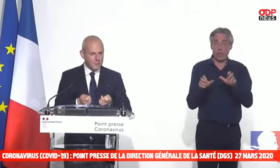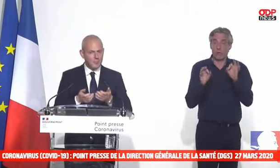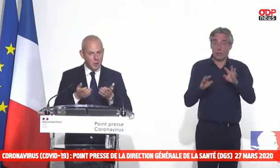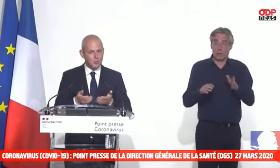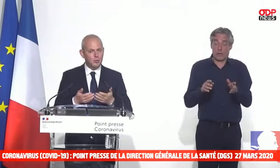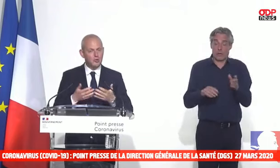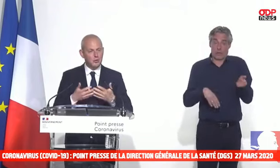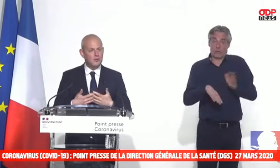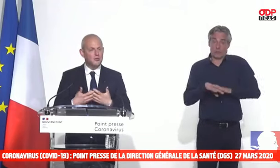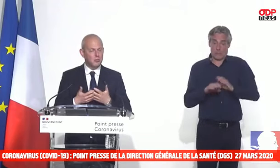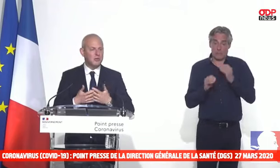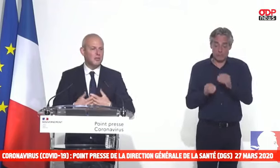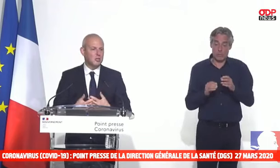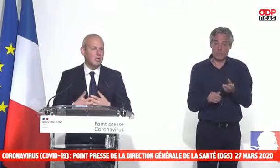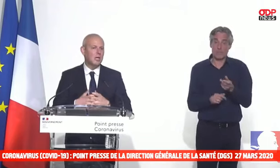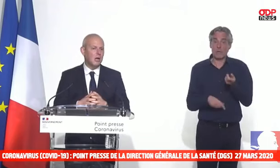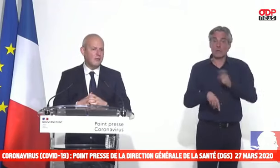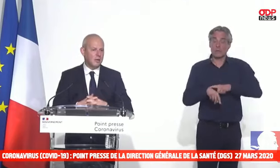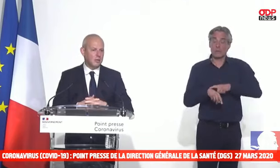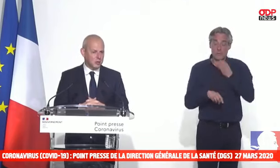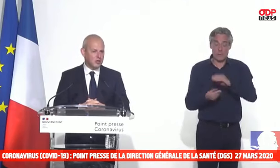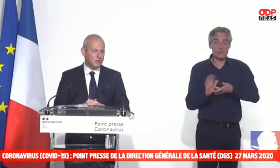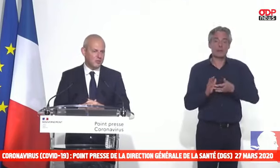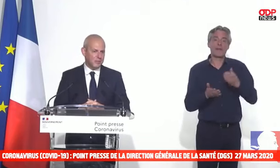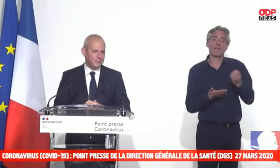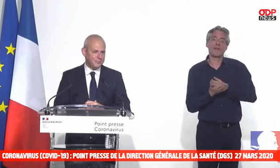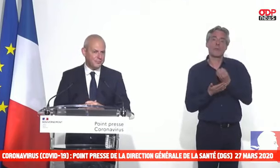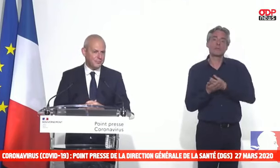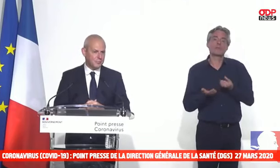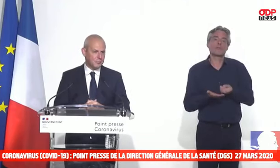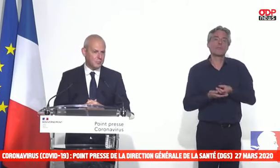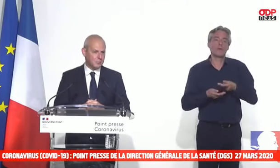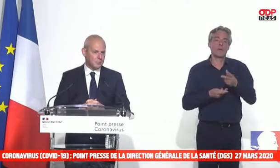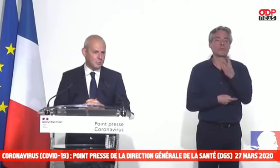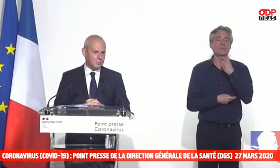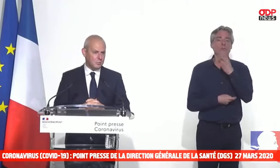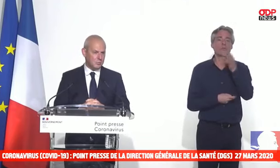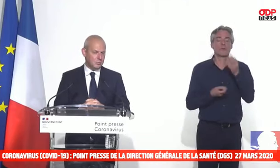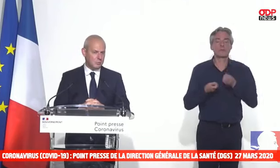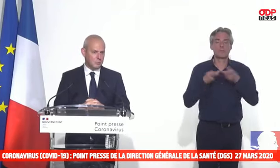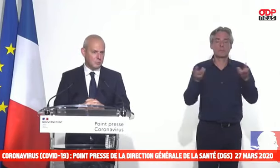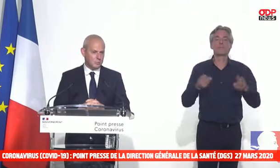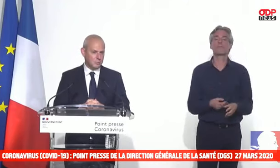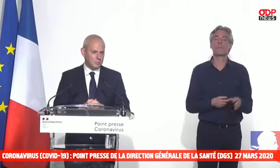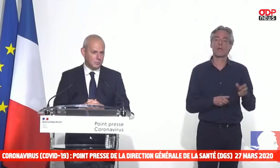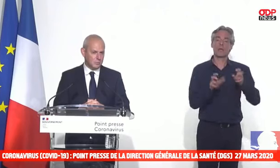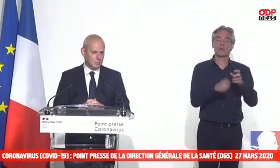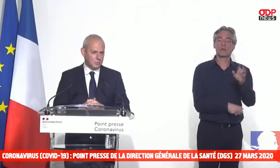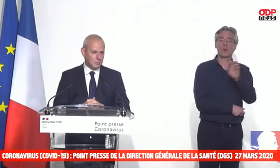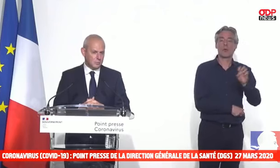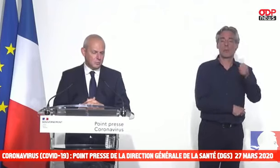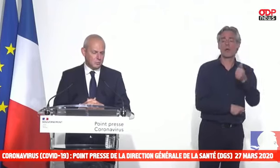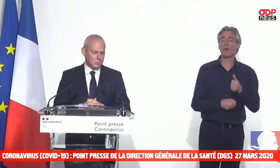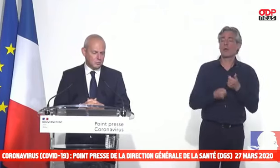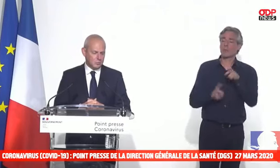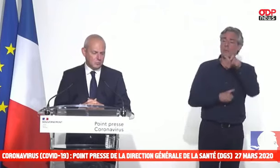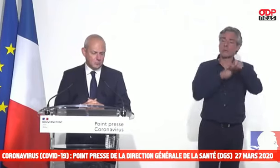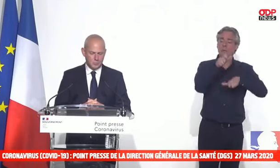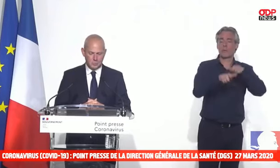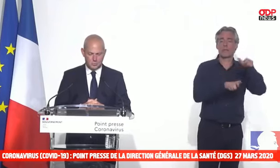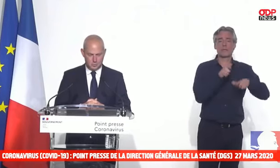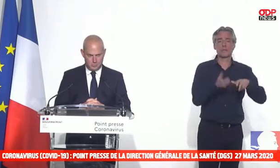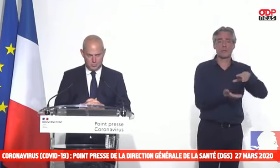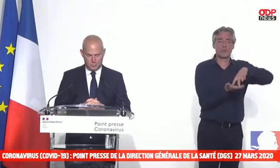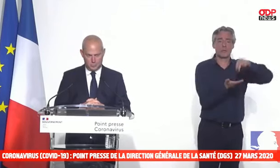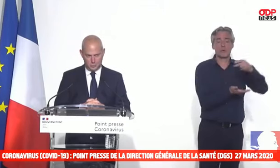réel et pour que ces données soient partagées avec l'ensemble des Français. Une question d'Europe 1. Combien de patients vont être transférés